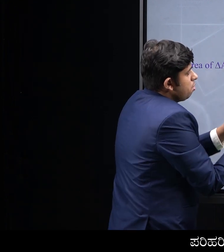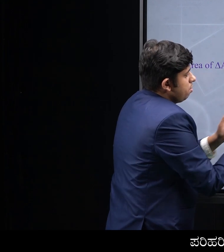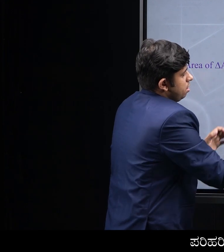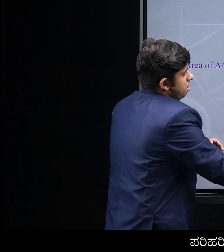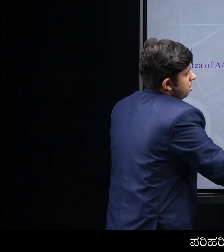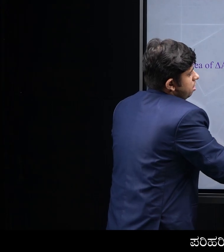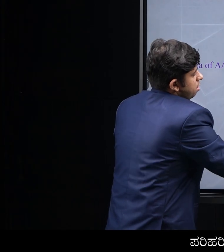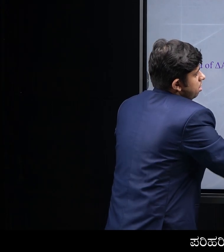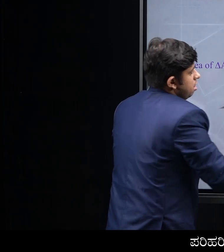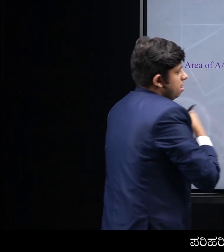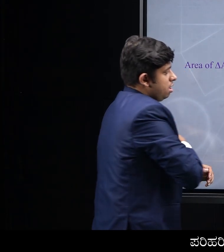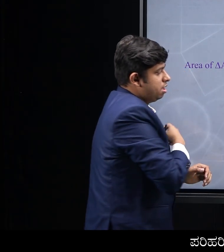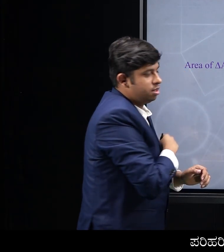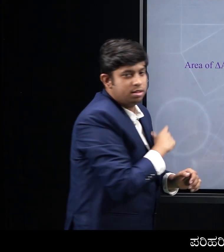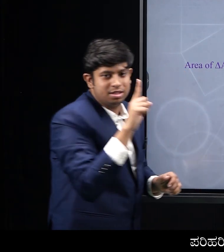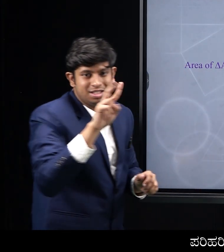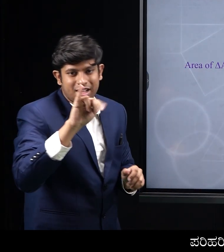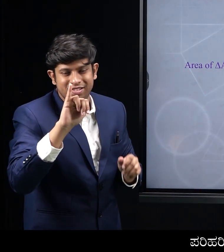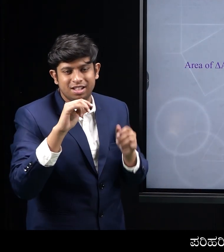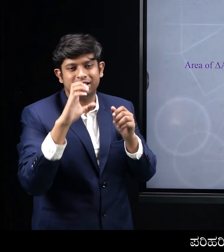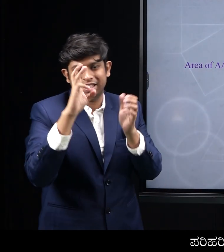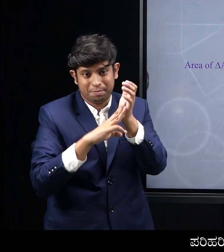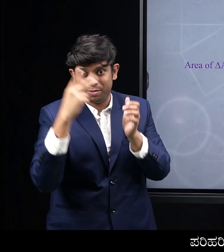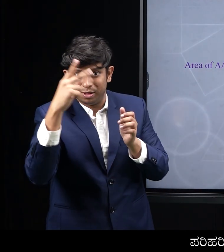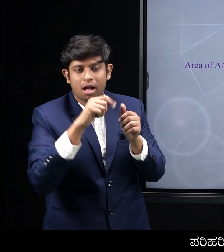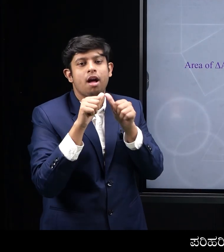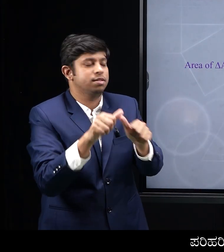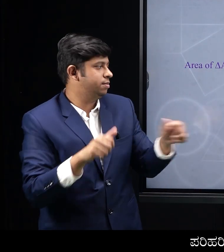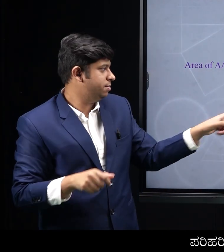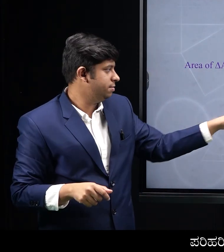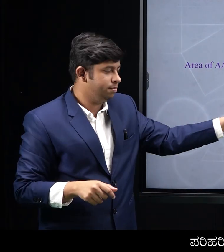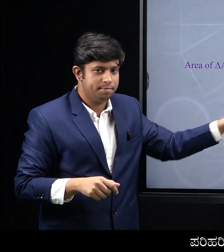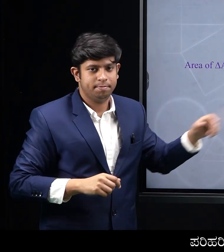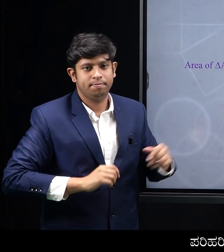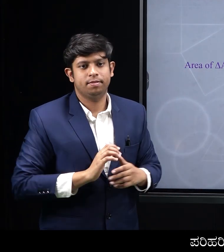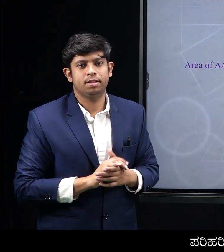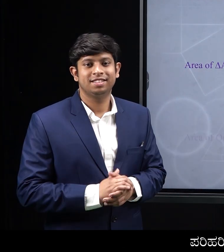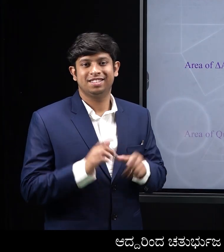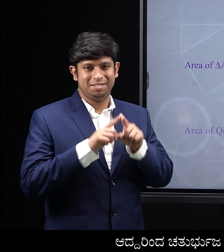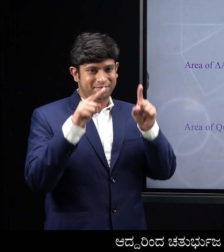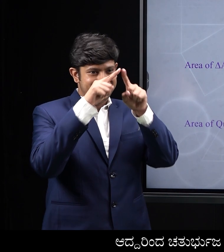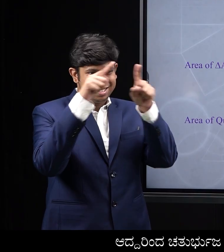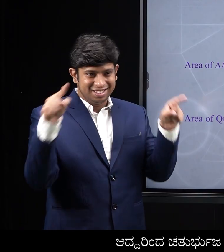ಪರಿಹರಿಸಿದ ನಂತರ ನಾವು ಇಸ್ ಈಕ್ವಲ್ ಟು 126 ಸೆಂಟಿಮೀಟರ್ ಸ್ಕ್ವೇರ್ ಅನ್ನು ಪಡೆಯುತ್ತೇವೆ. ಆದ್ದರಿಂದ